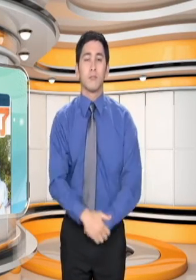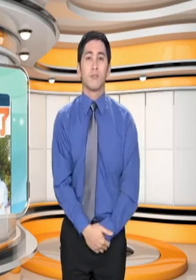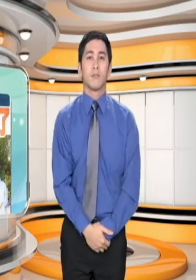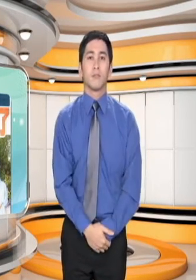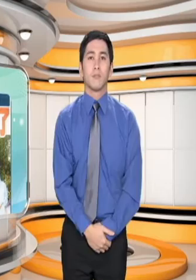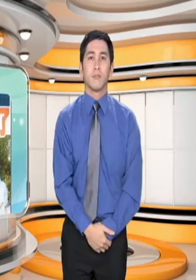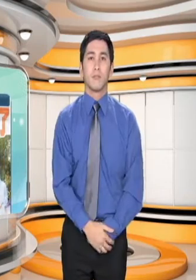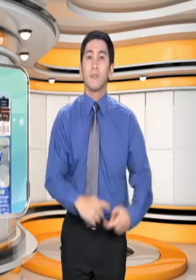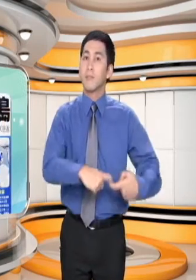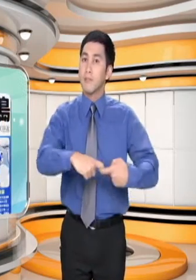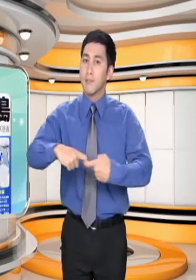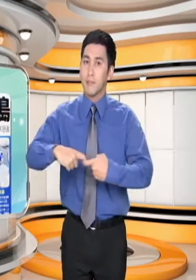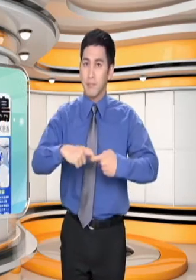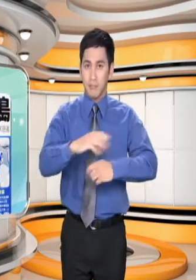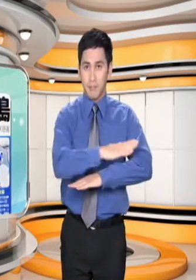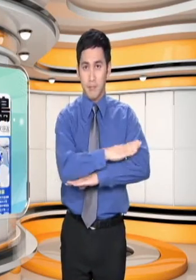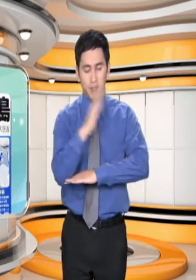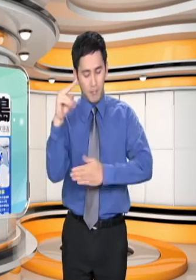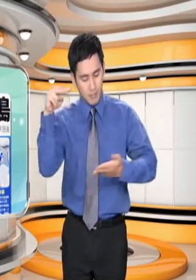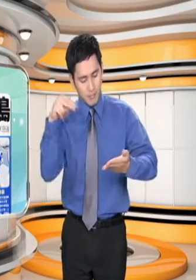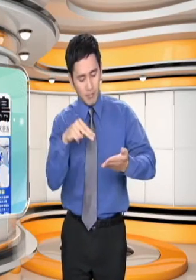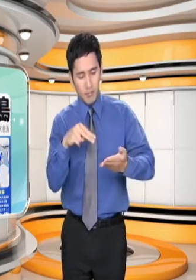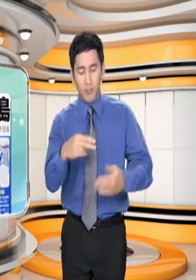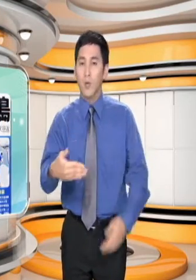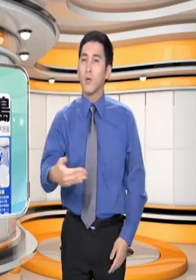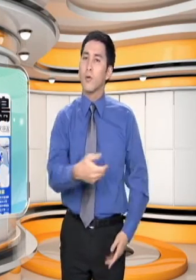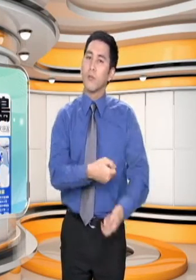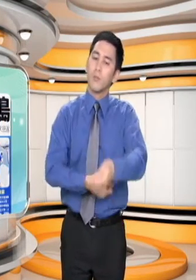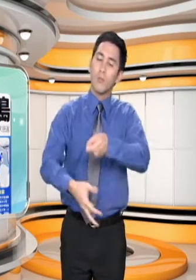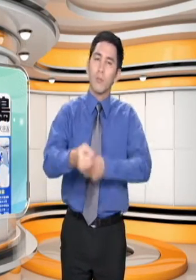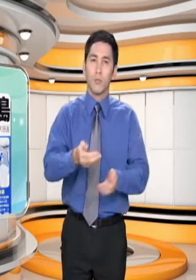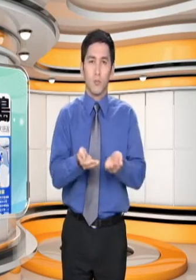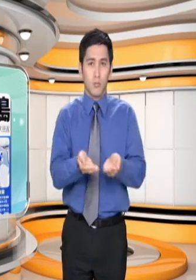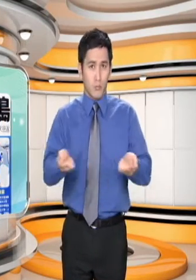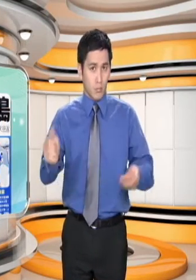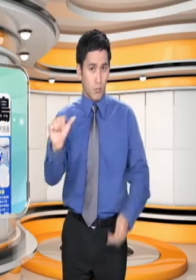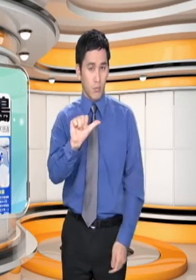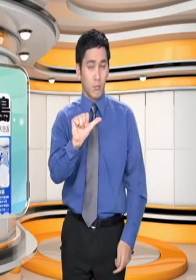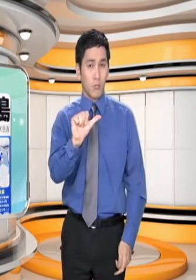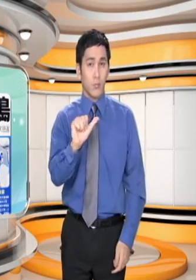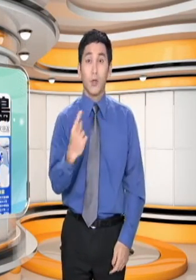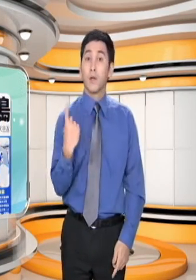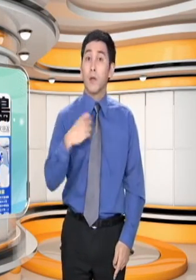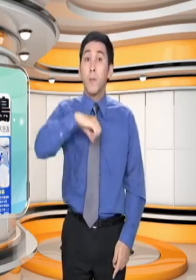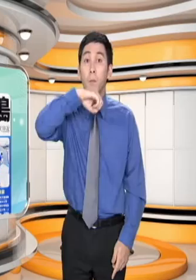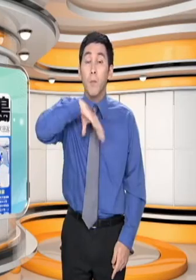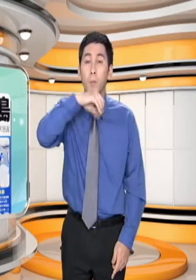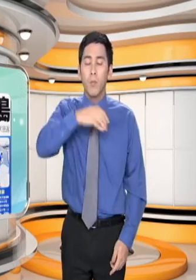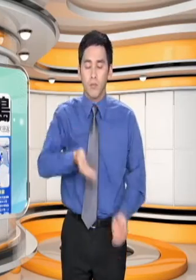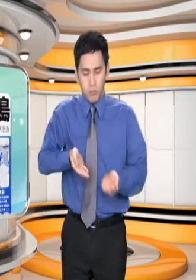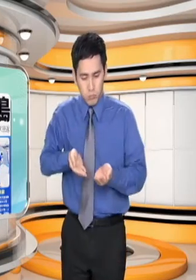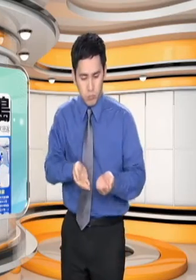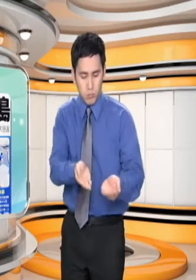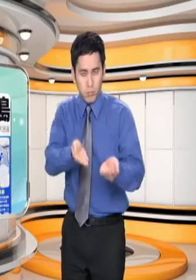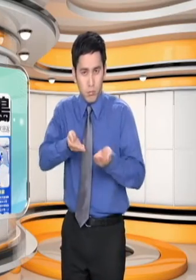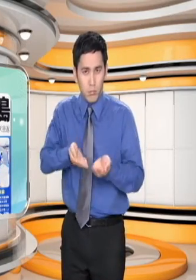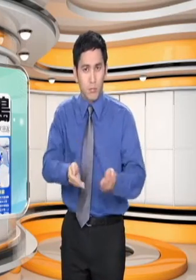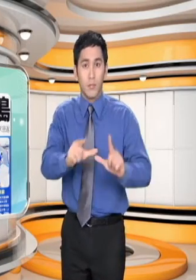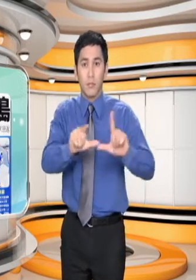的头条：五艘渔船组成的护权船队，昨天从屏东出发，前往